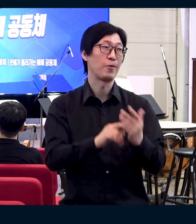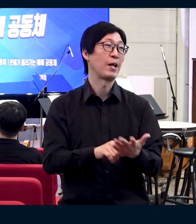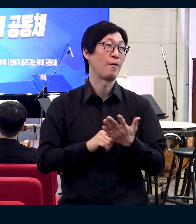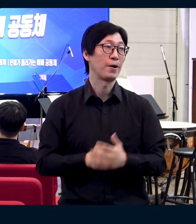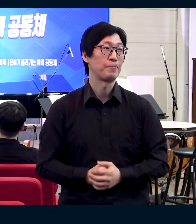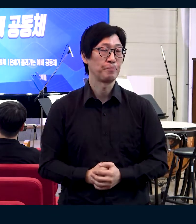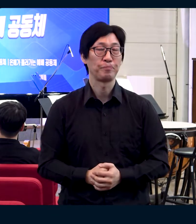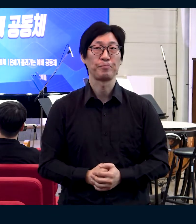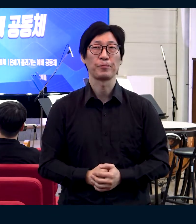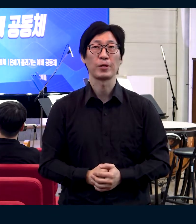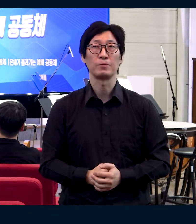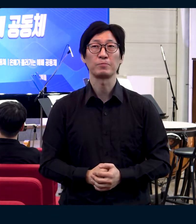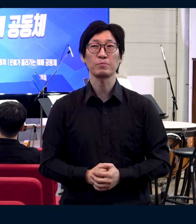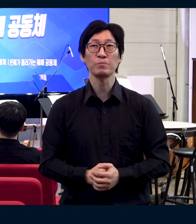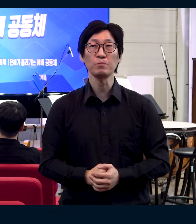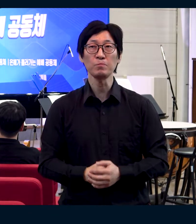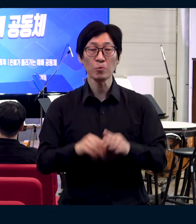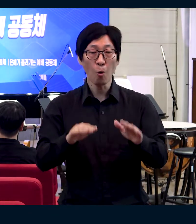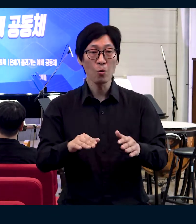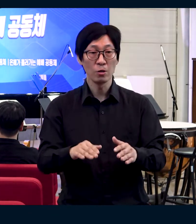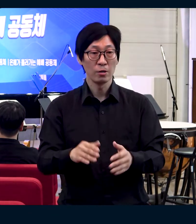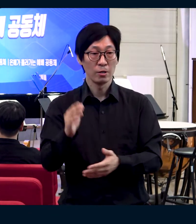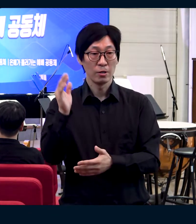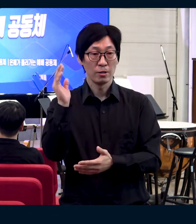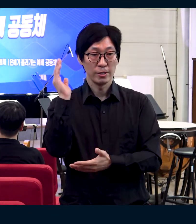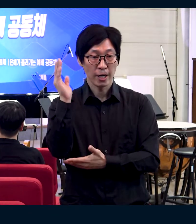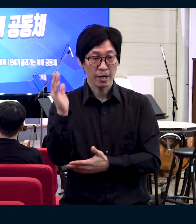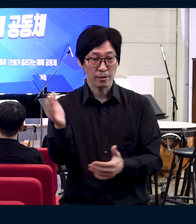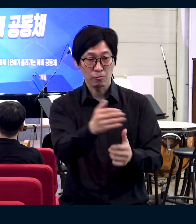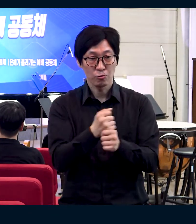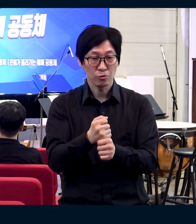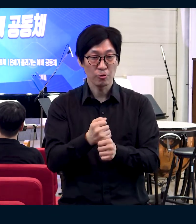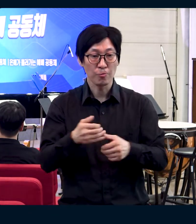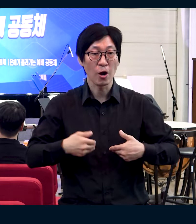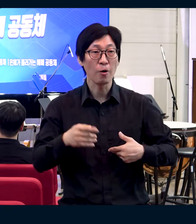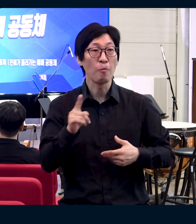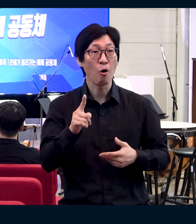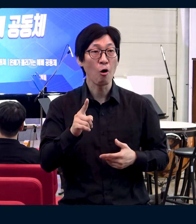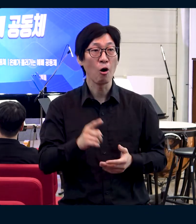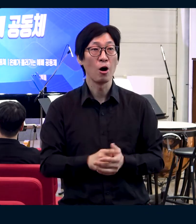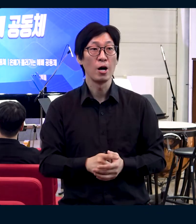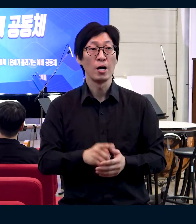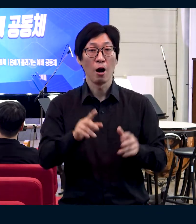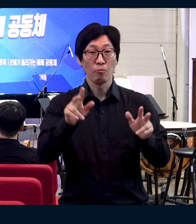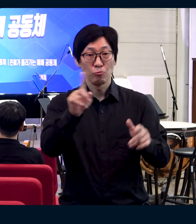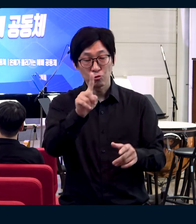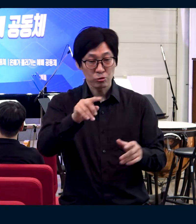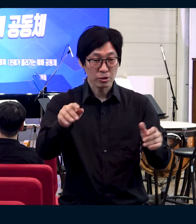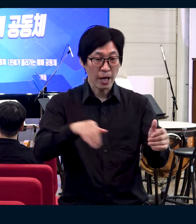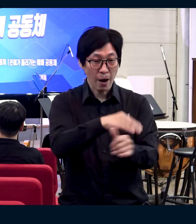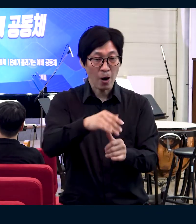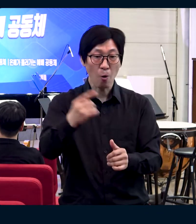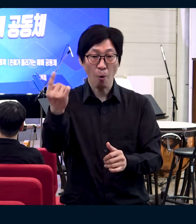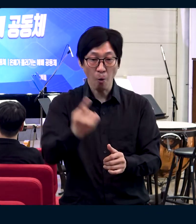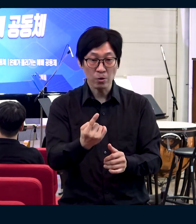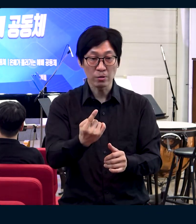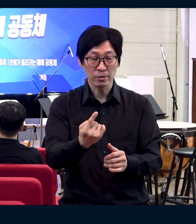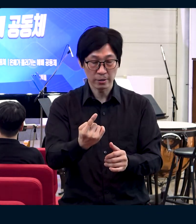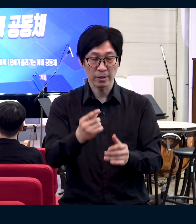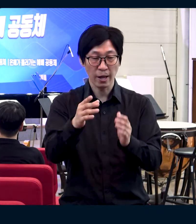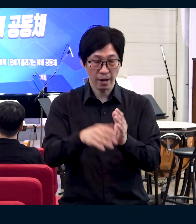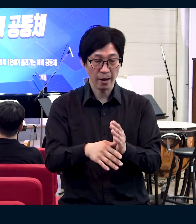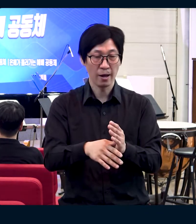먼저 이 오늘 말씀을 통해 붙잡아야 될 메시지가 있는데, 그것이 뭐냐? 어떤 경우에도 영적